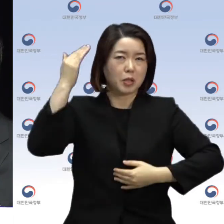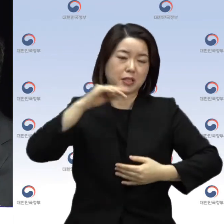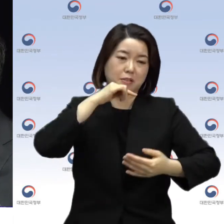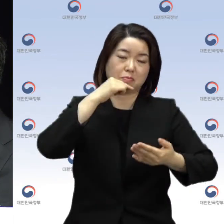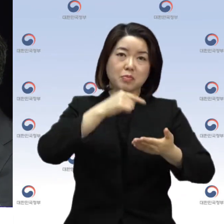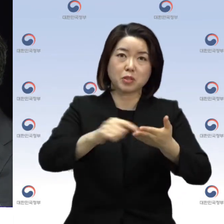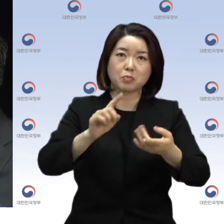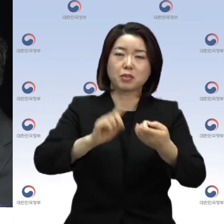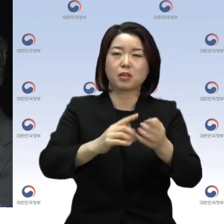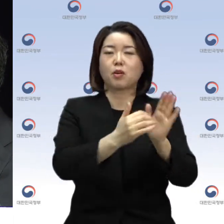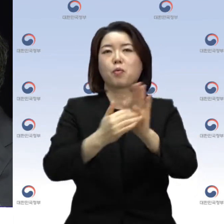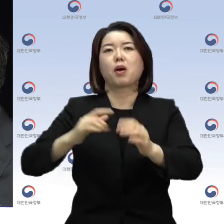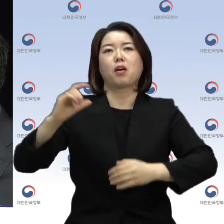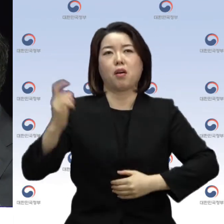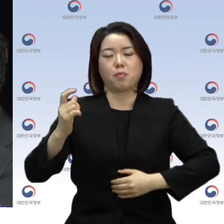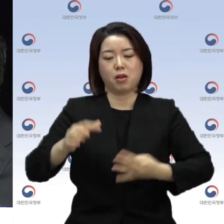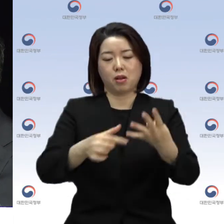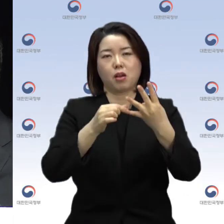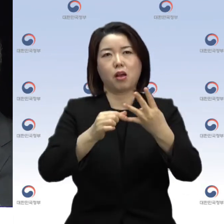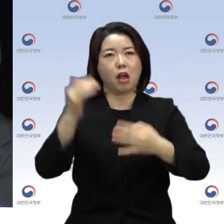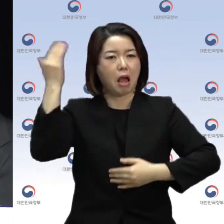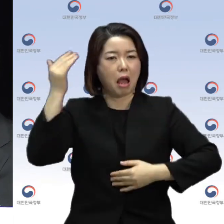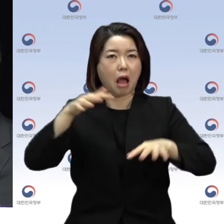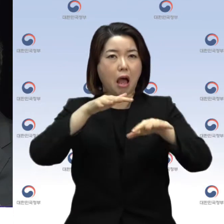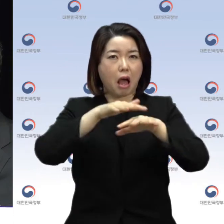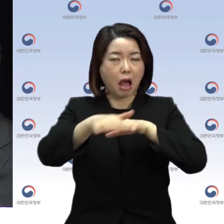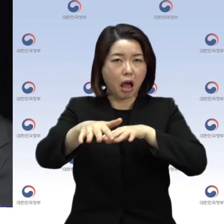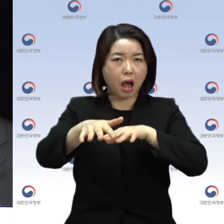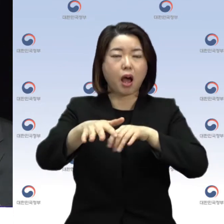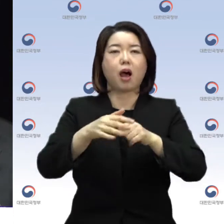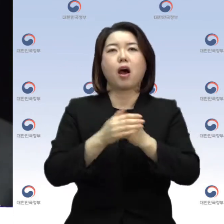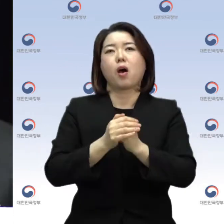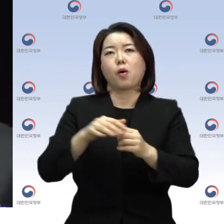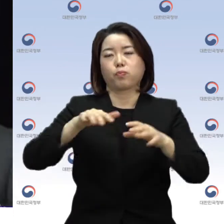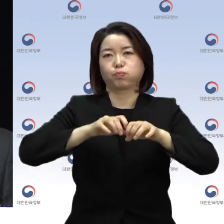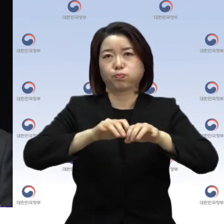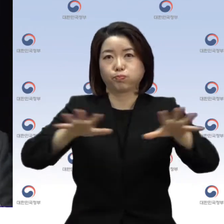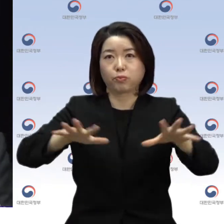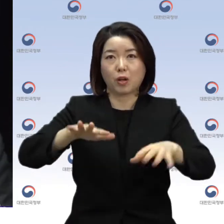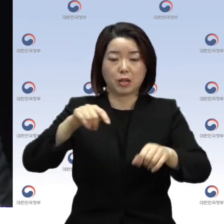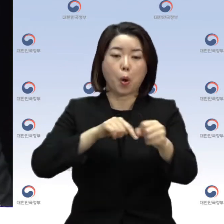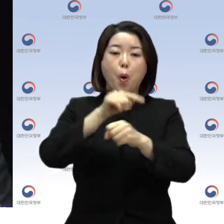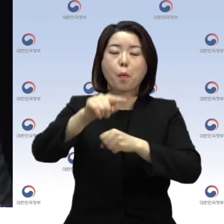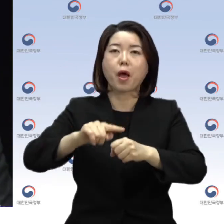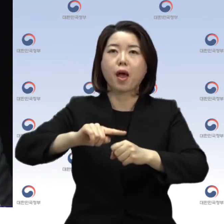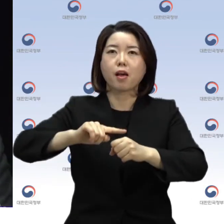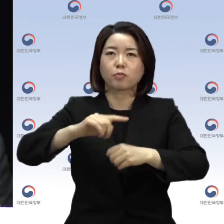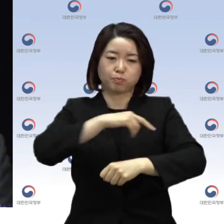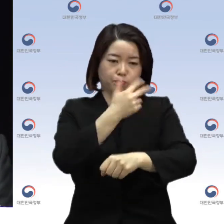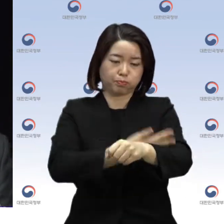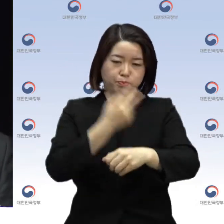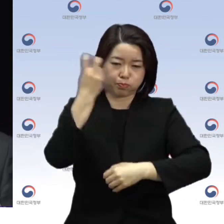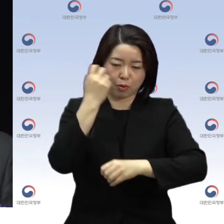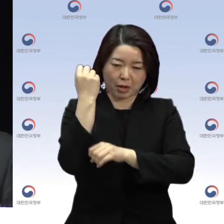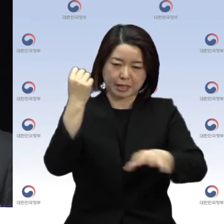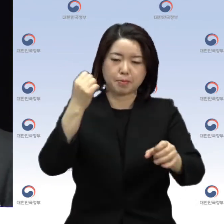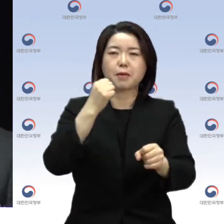그리고 넷째, 한류 확산을 위한 해외 저작권 보호 기반